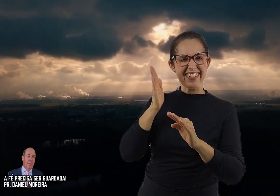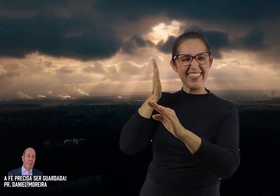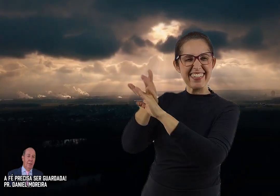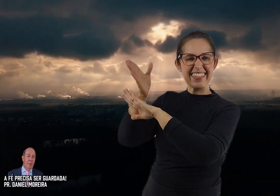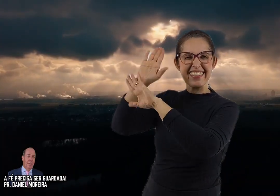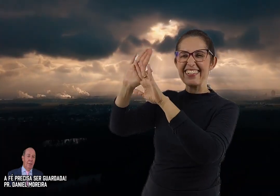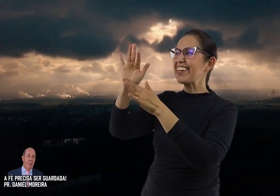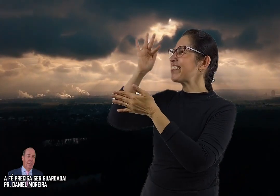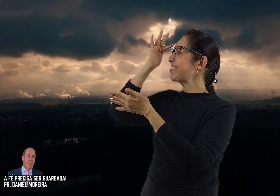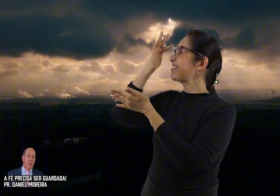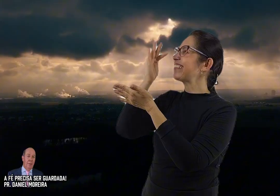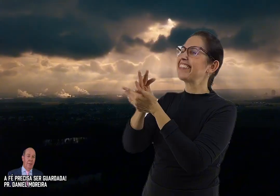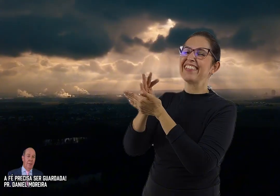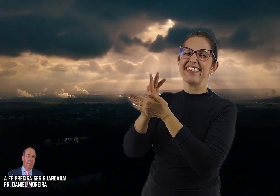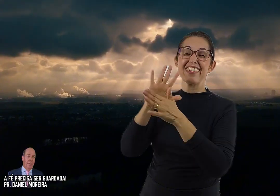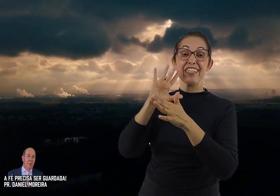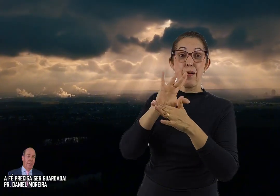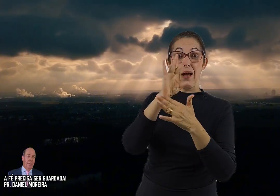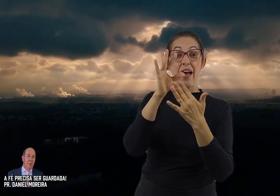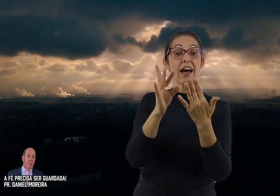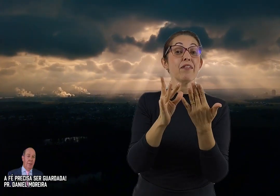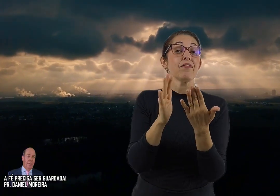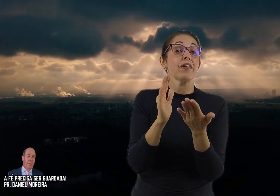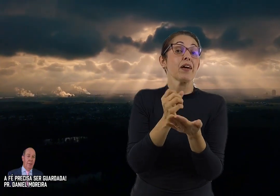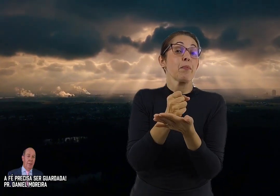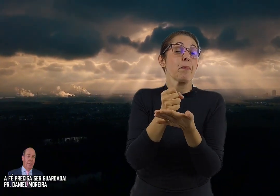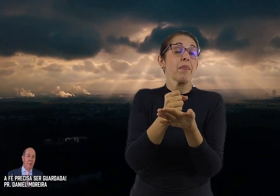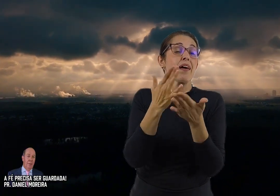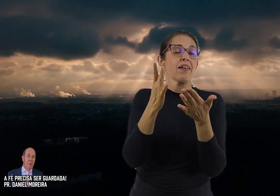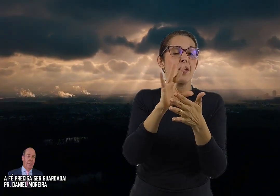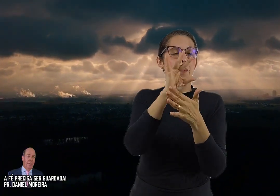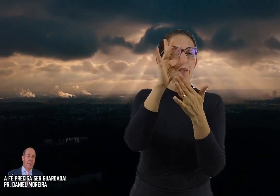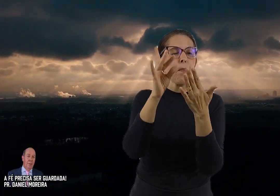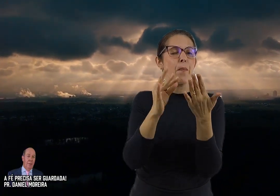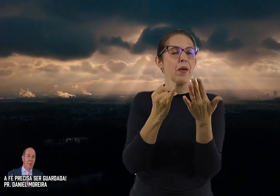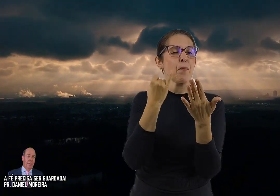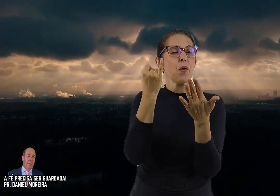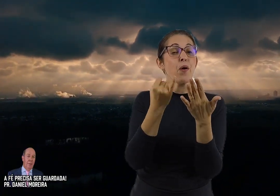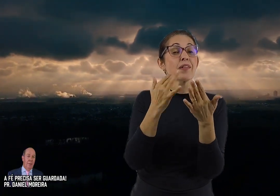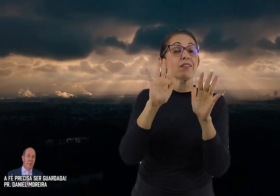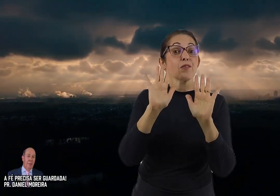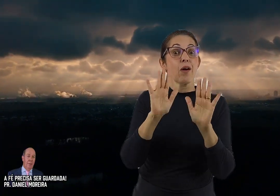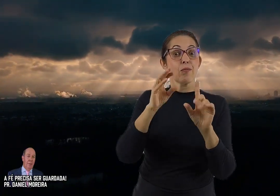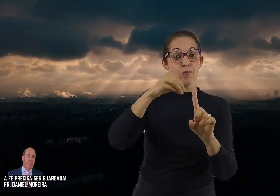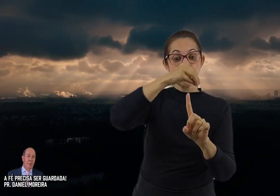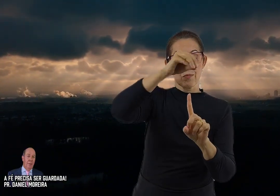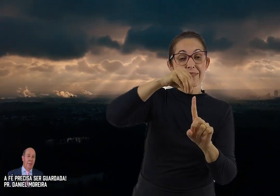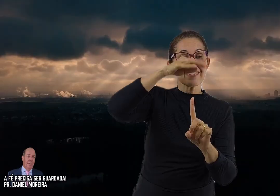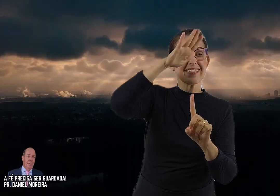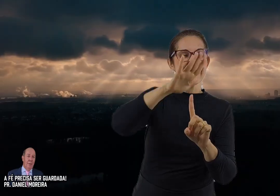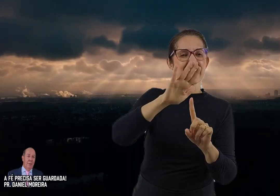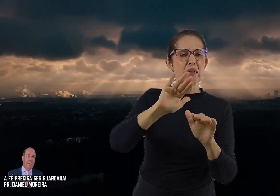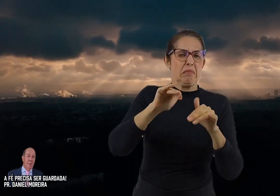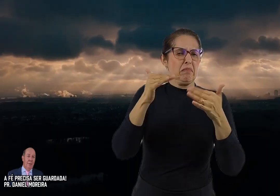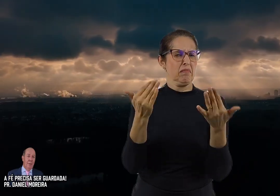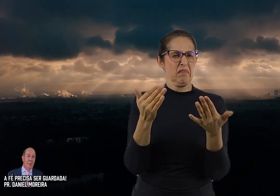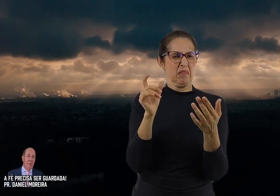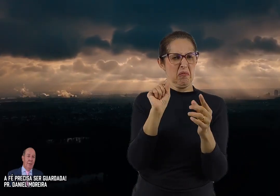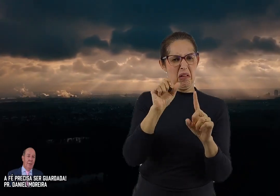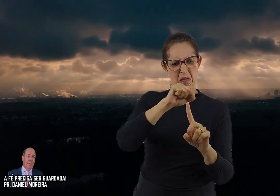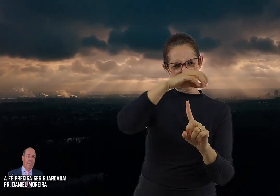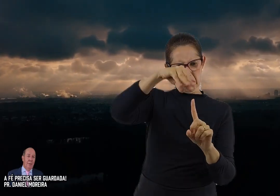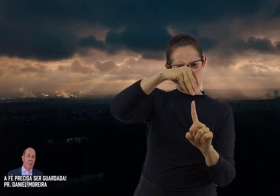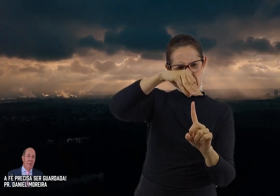Quais são os elementos fundamentais desta fé? Quais são os elementos fundamentais desta fé? Os recursos da graça. O que é isso,